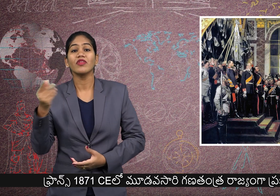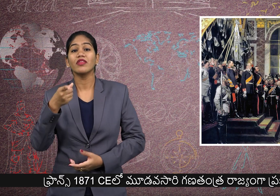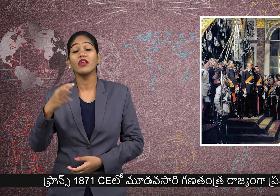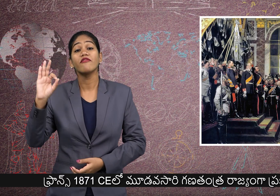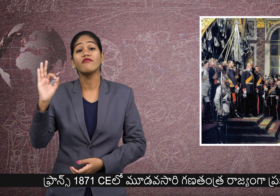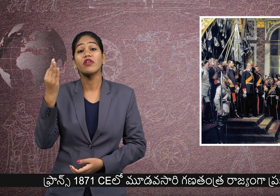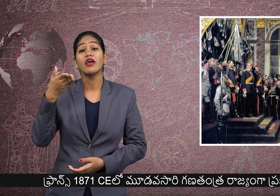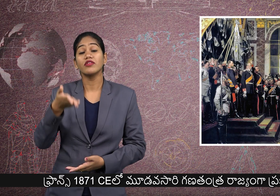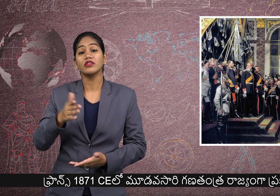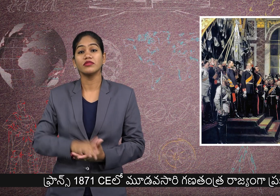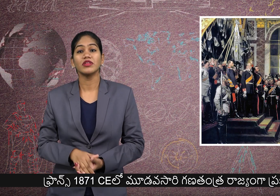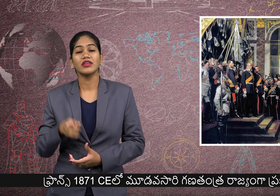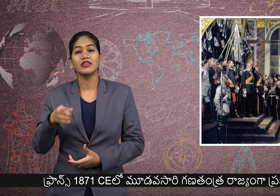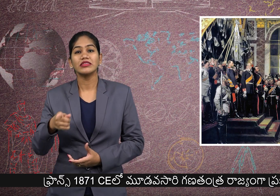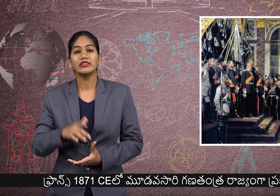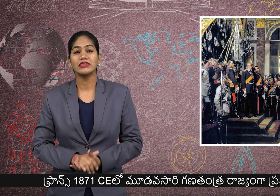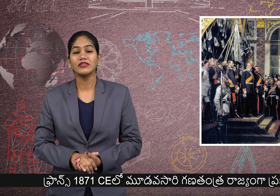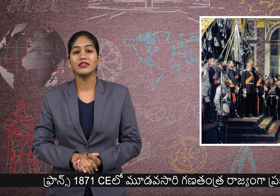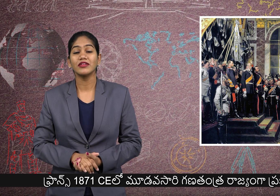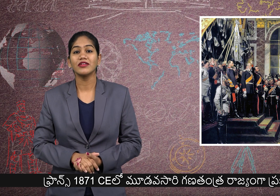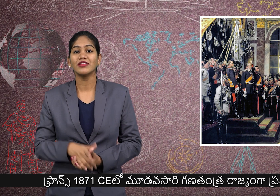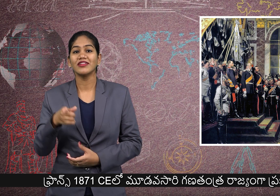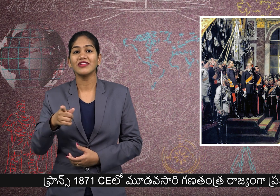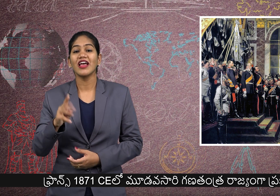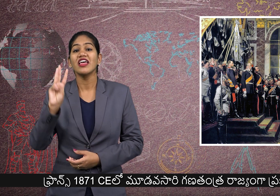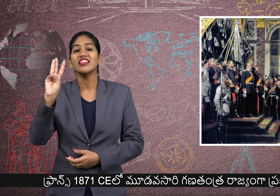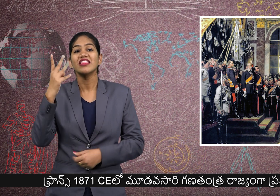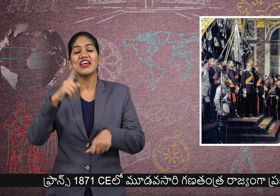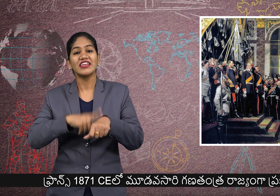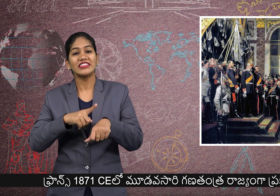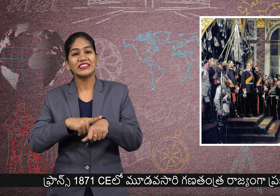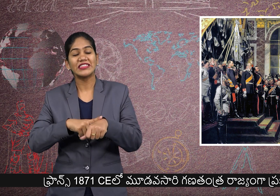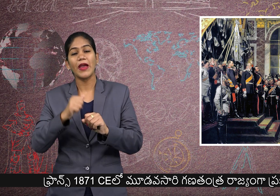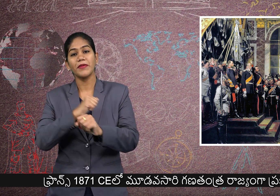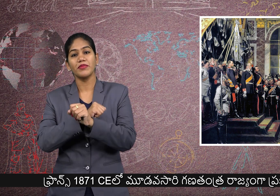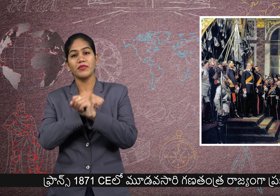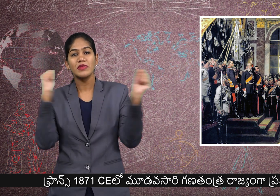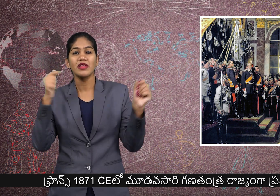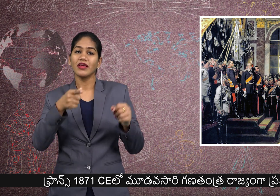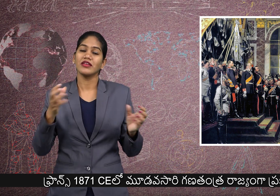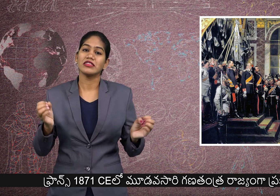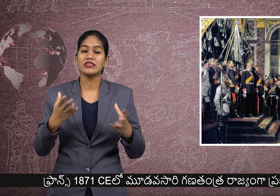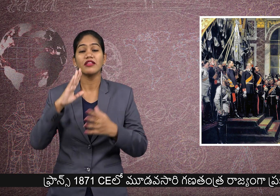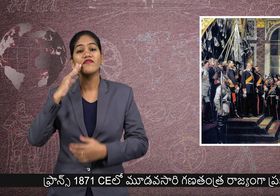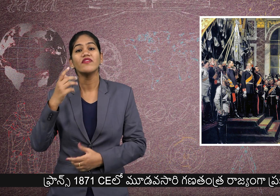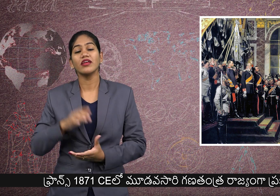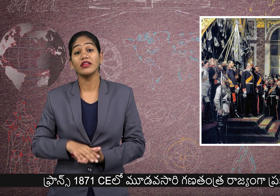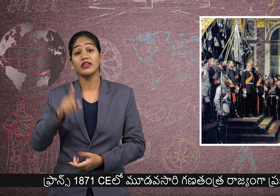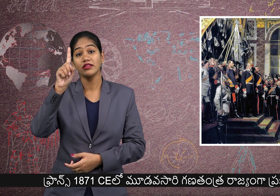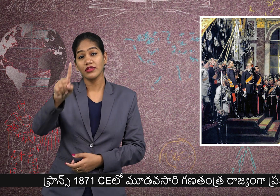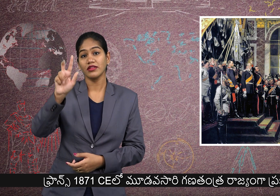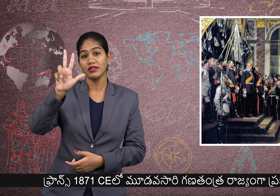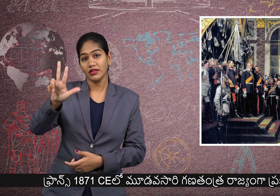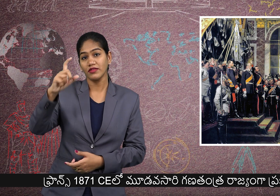ఫ్రాన్స్ 1871 సిఈలో మూడోసారి గణతంత్ర రాజ్యంగా ప్రకటించబడింది.